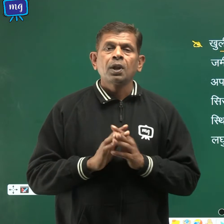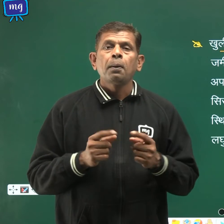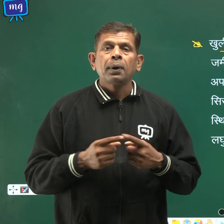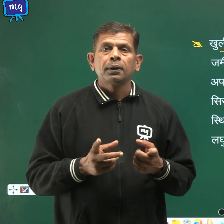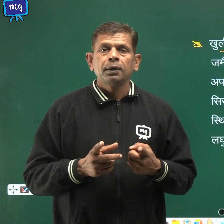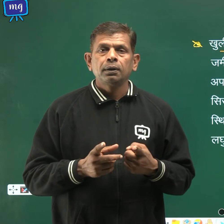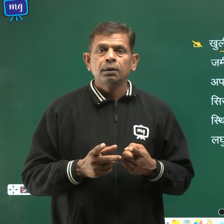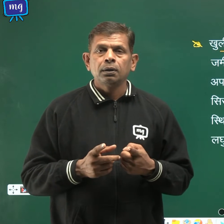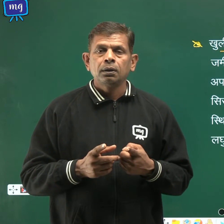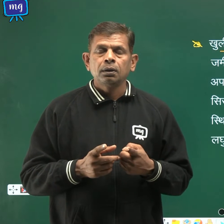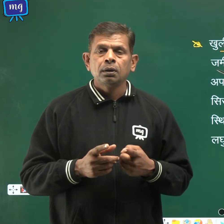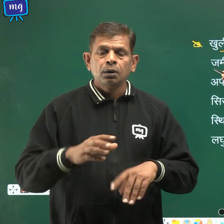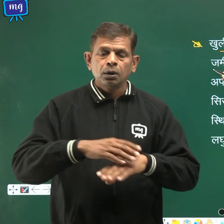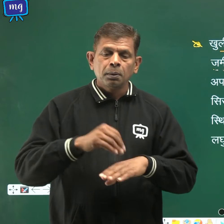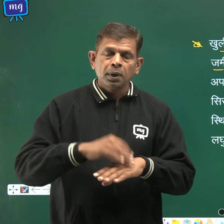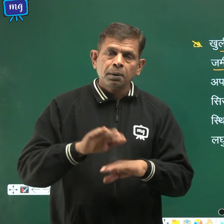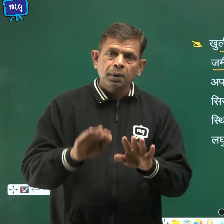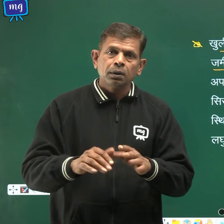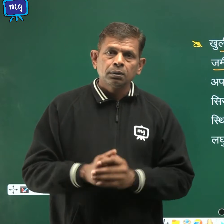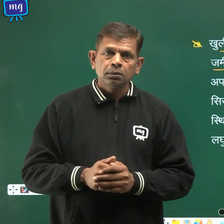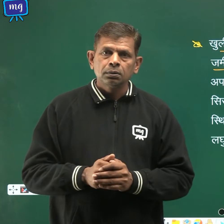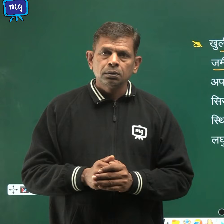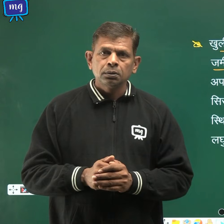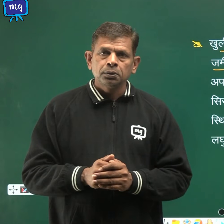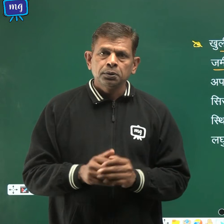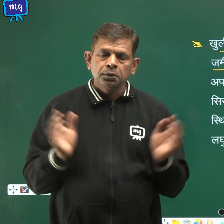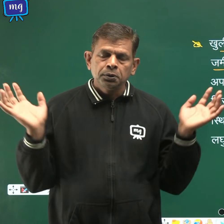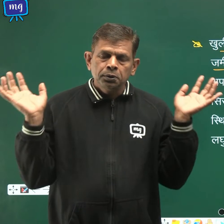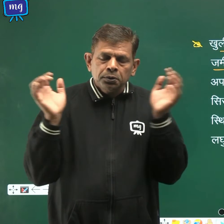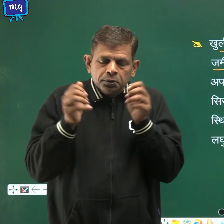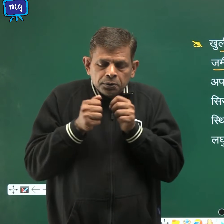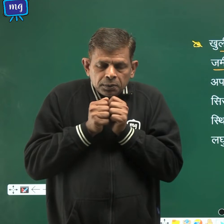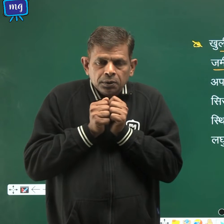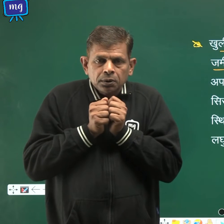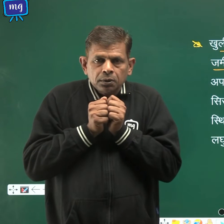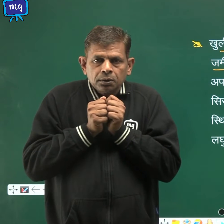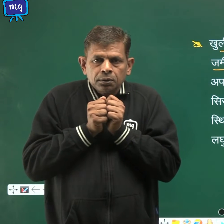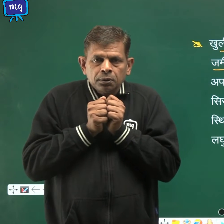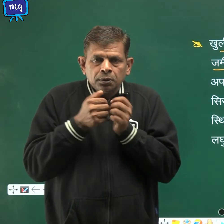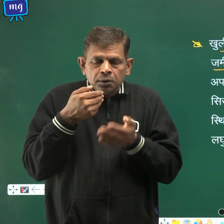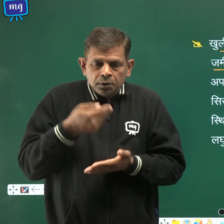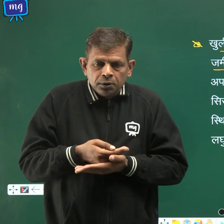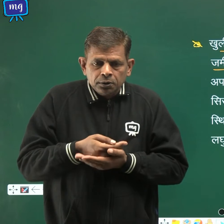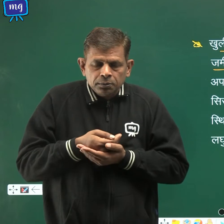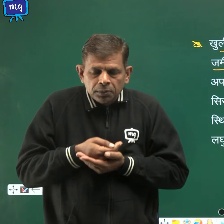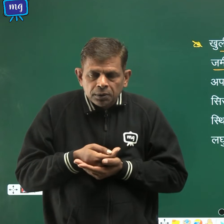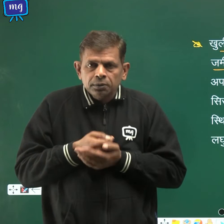बल्कि जमीन पर सिमट कर नीचे बैठें।